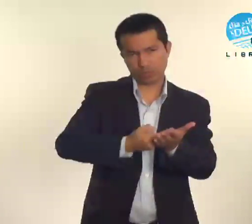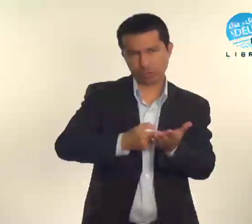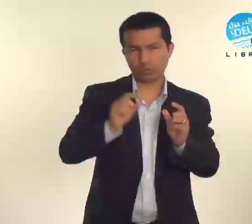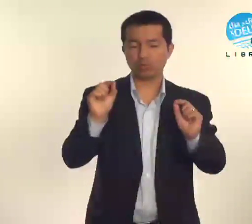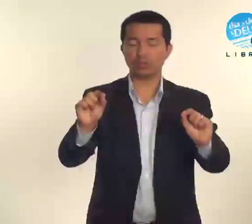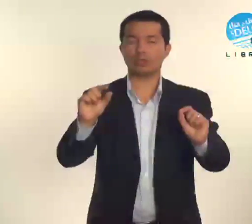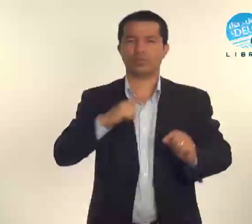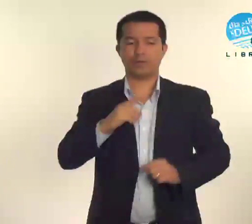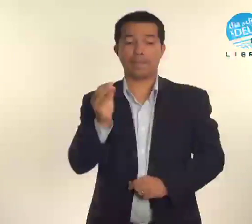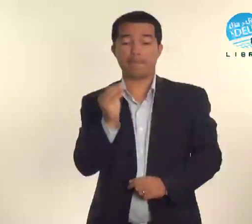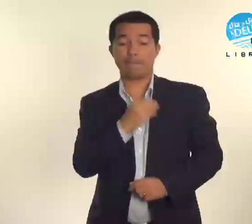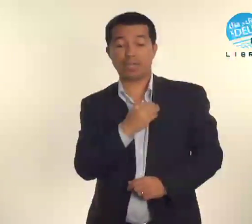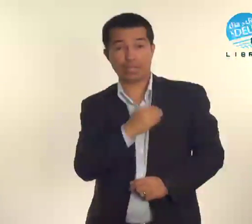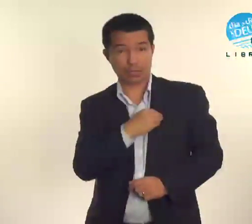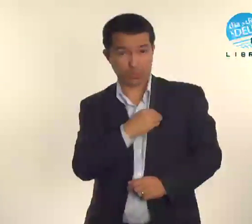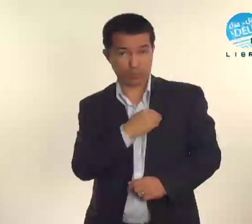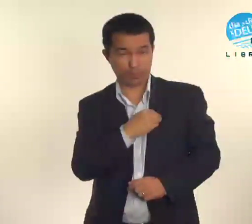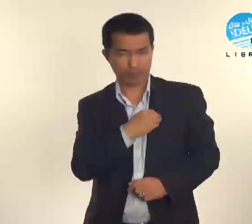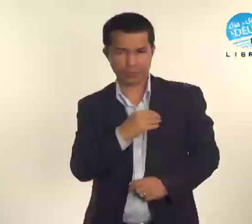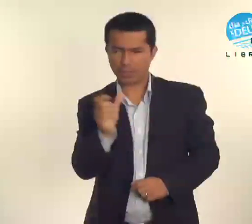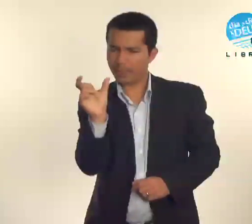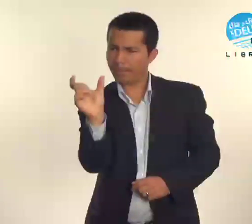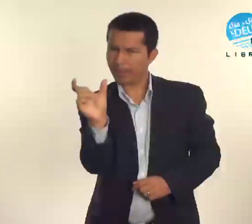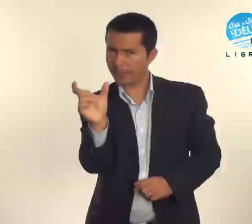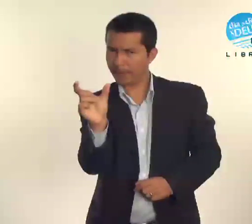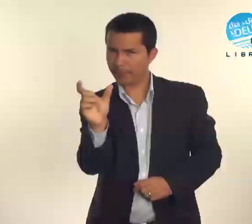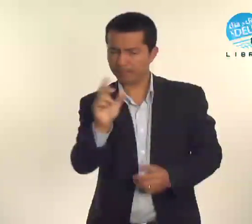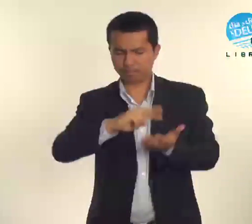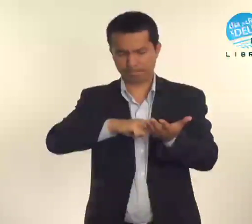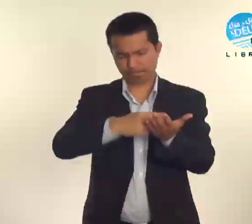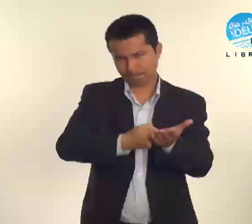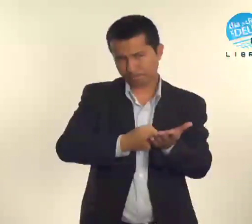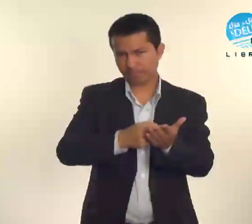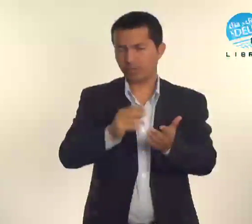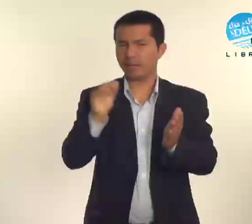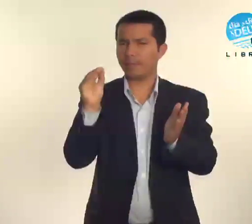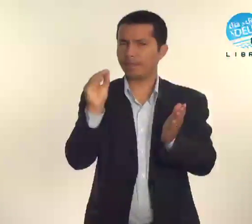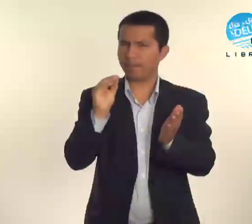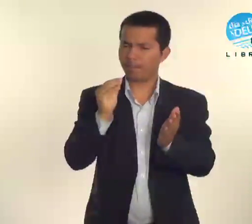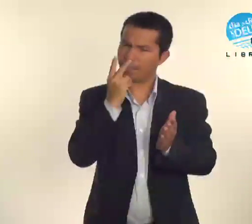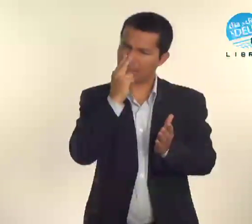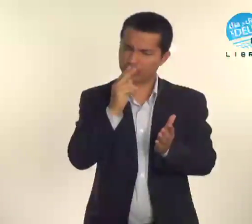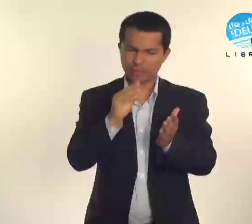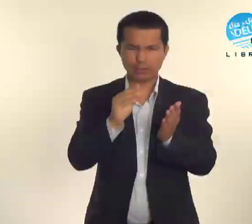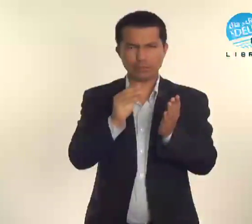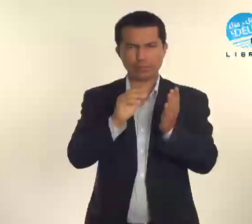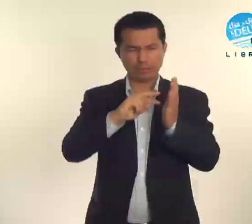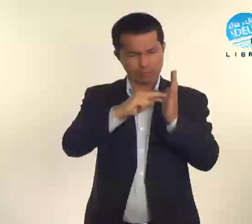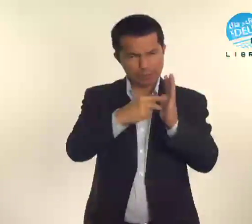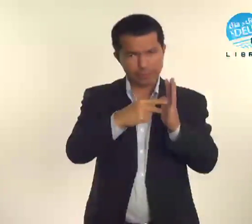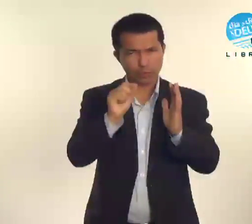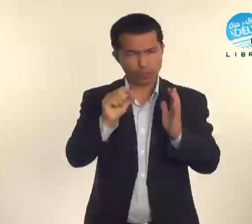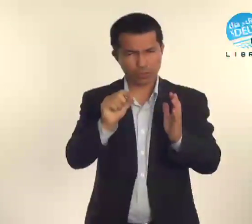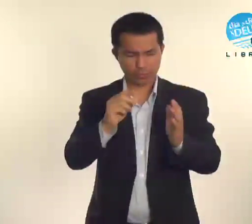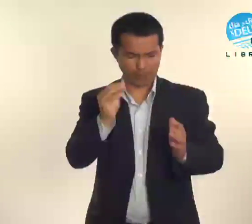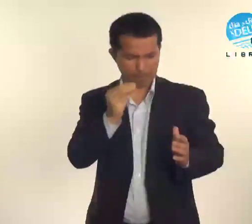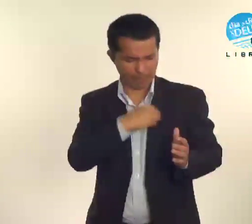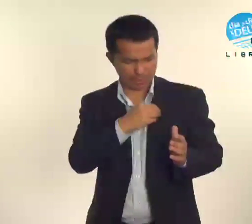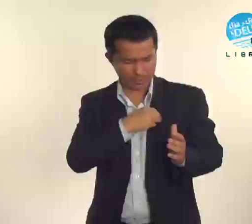pecado, especificamente pecado, e ela significa errar o alvo. A ideia